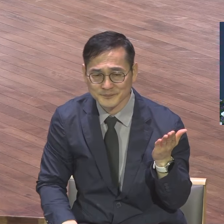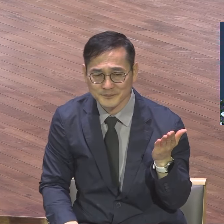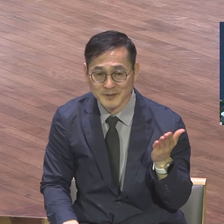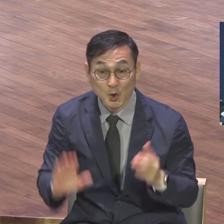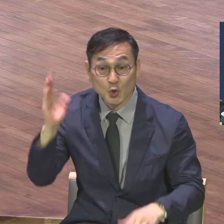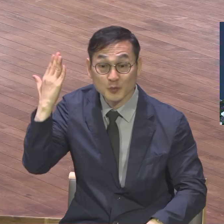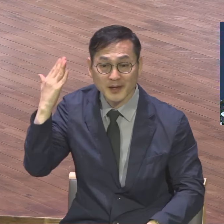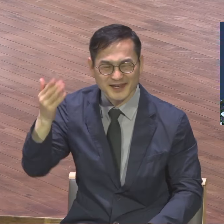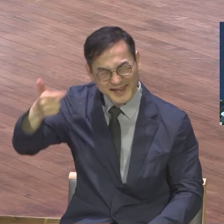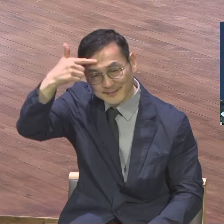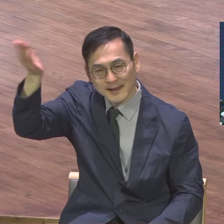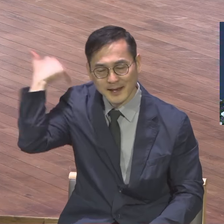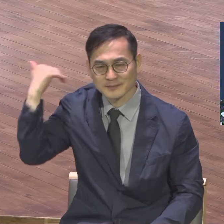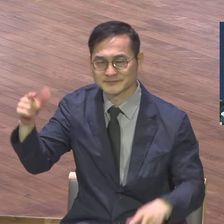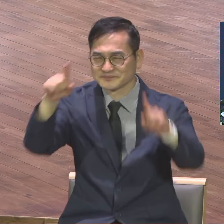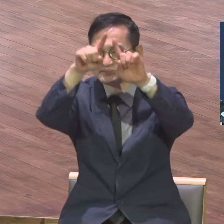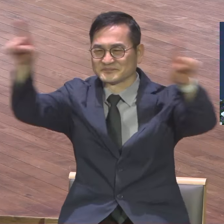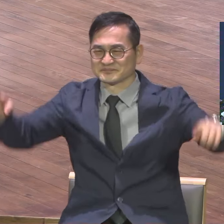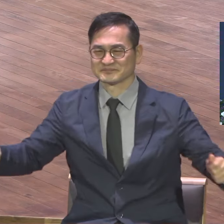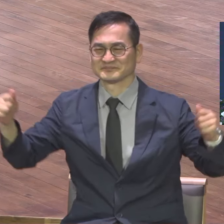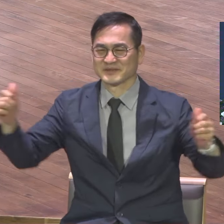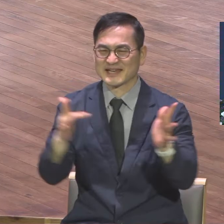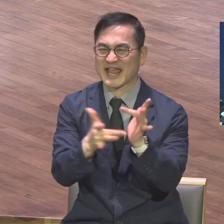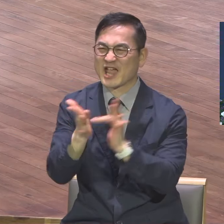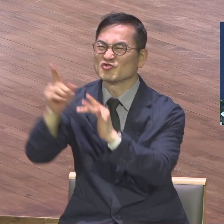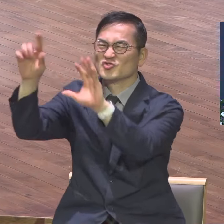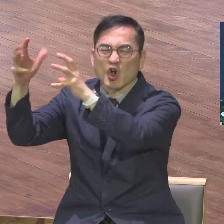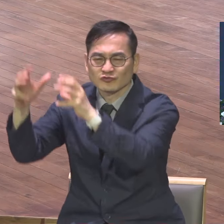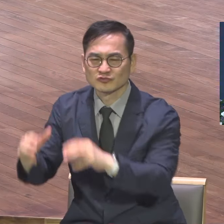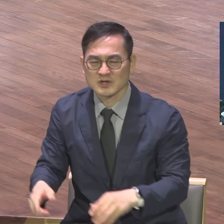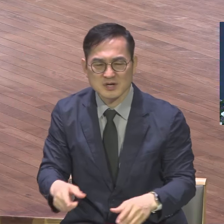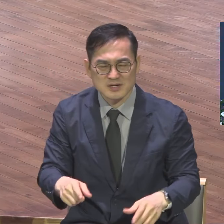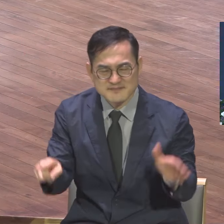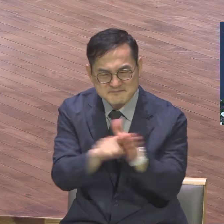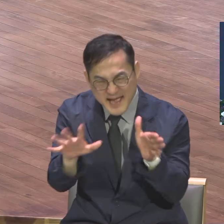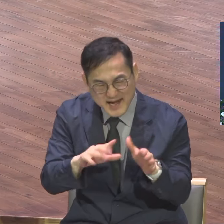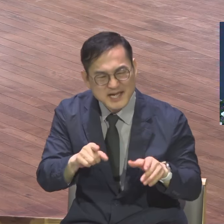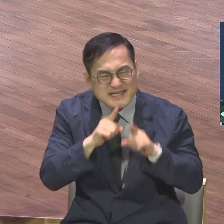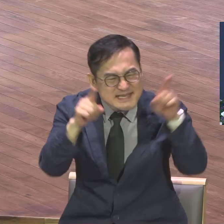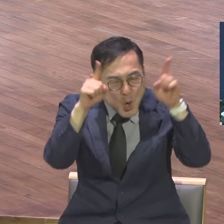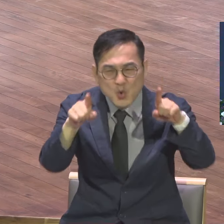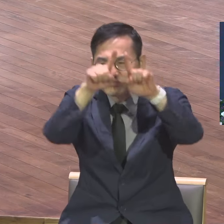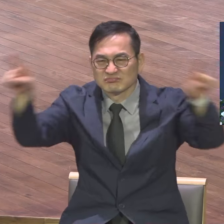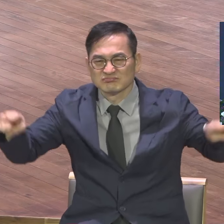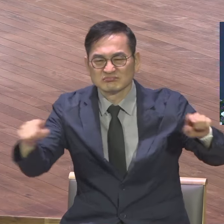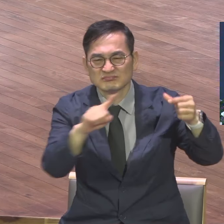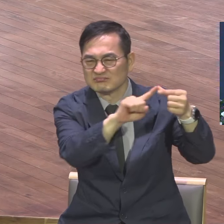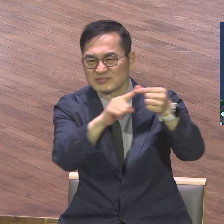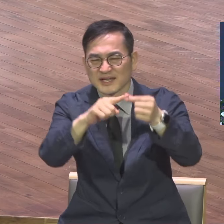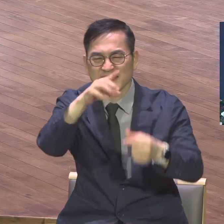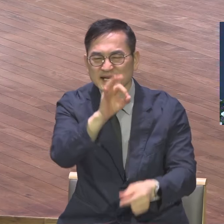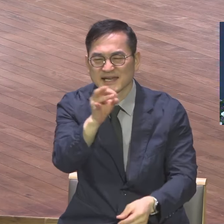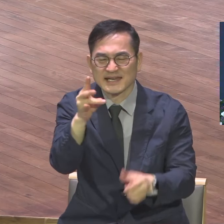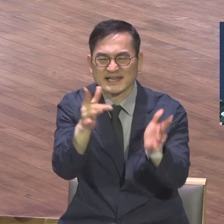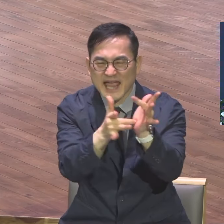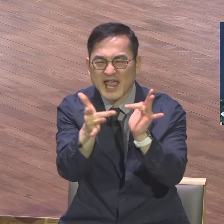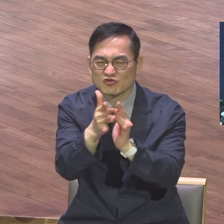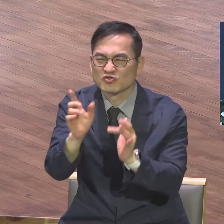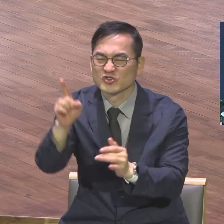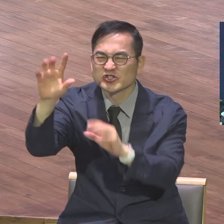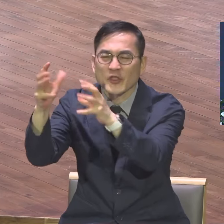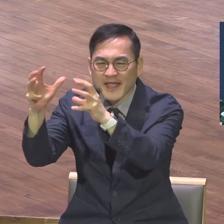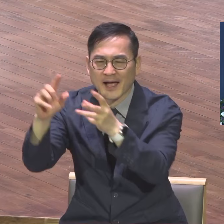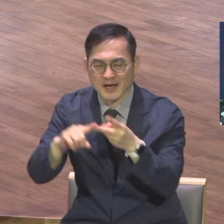예수천당, 부신지역 이런 핑계를 들고 서울역 앞에서 모두 사람 많은 데서 미친 사람같이